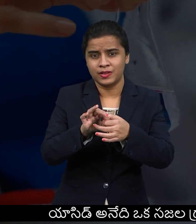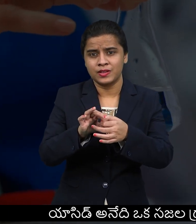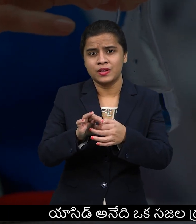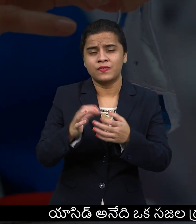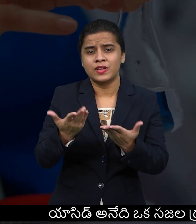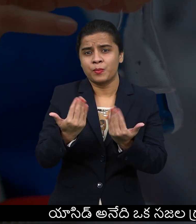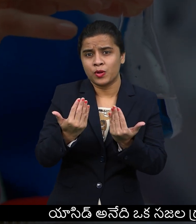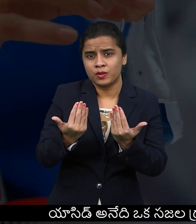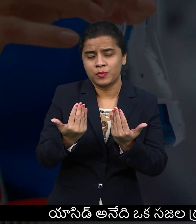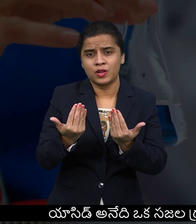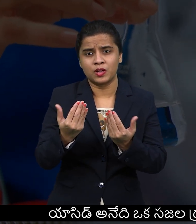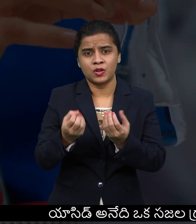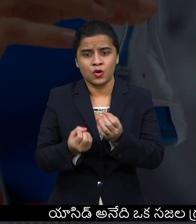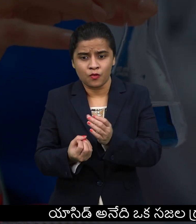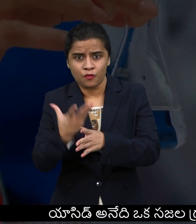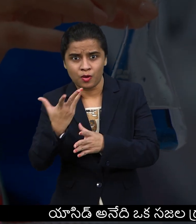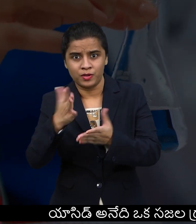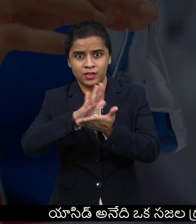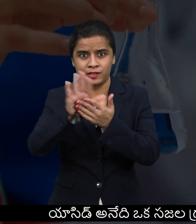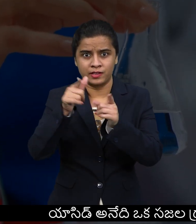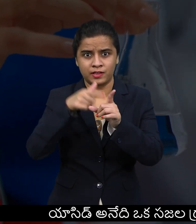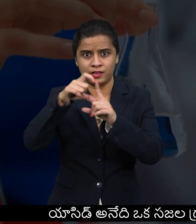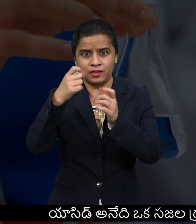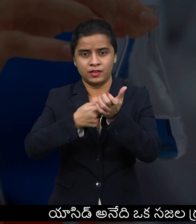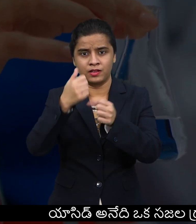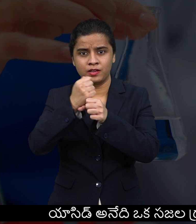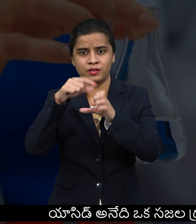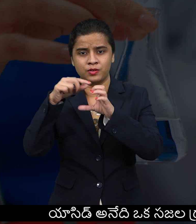ద్రావణంలో హైడ్రోజన్ అయాన్లను H